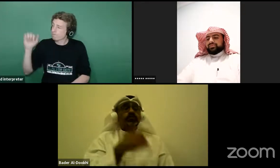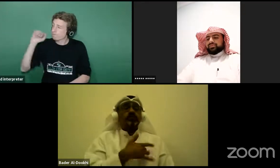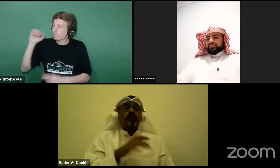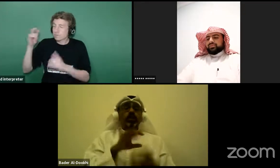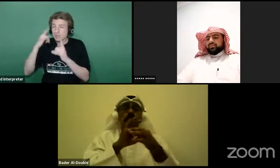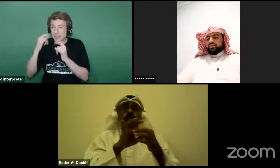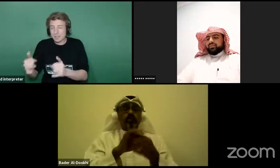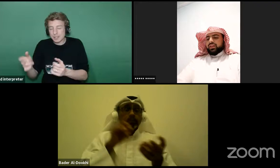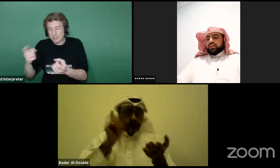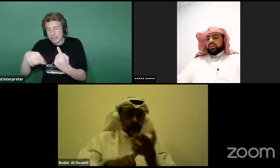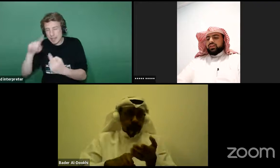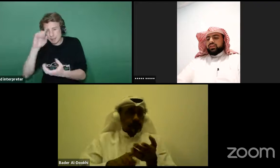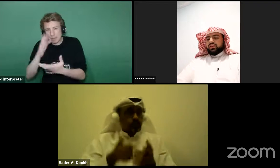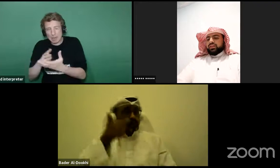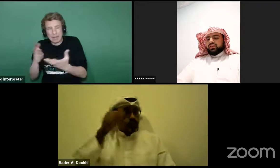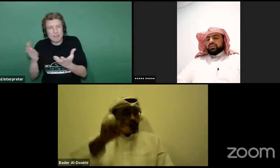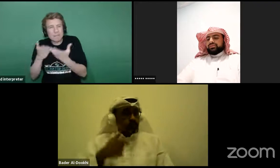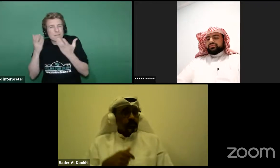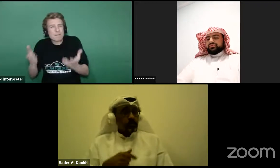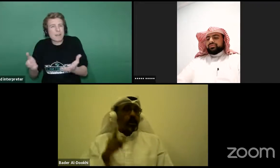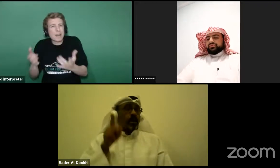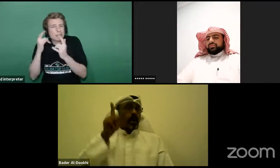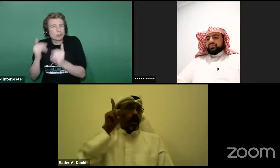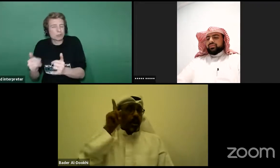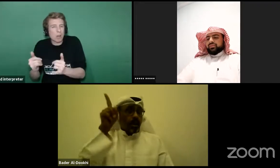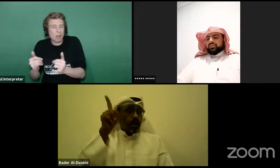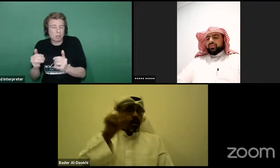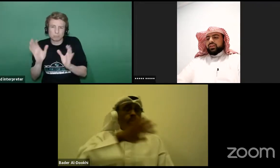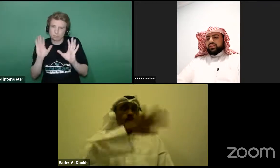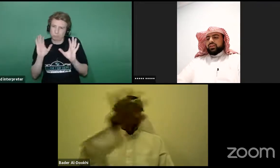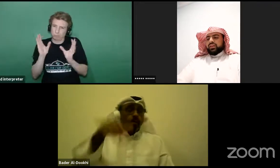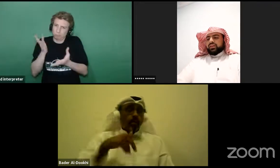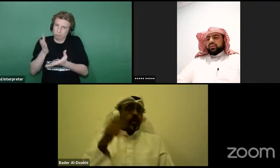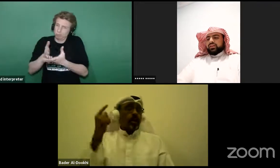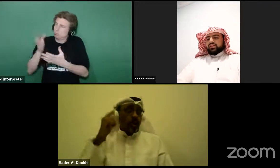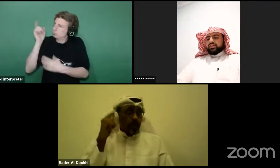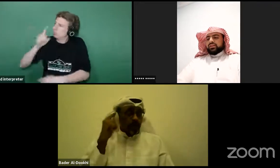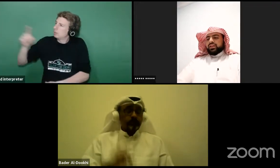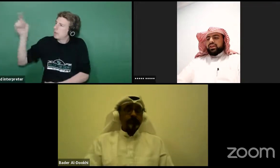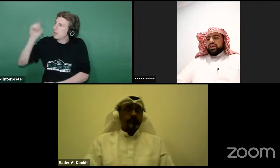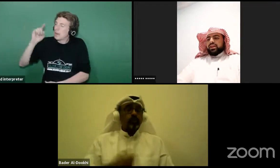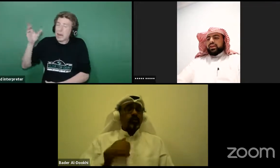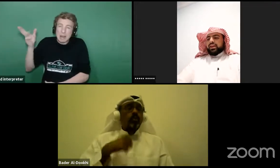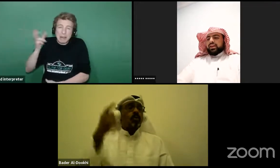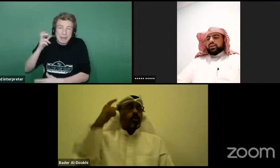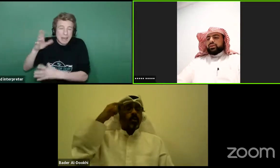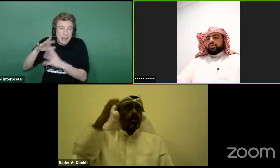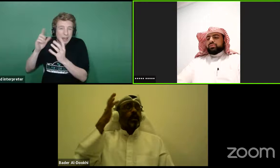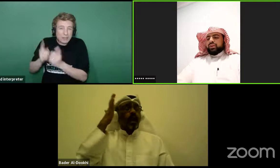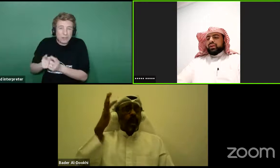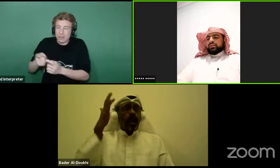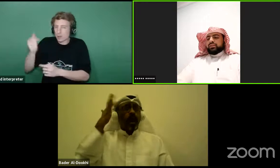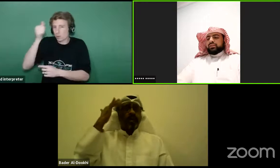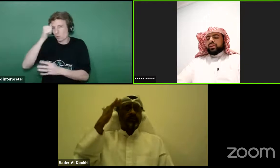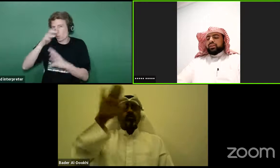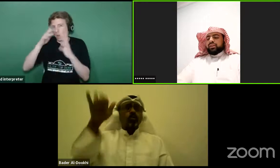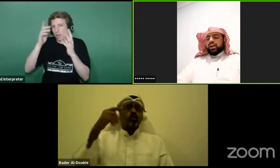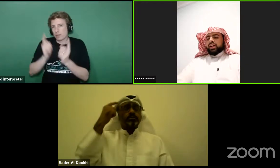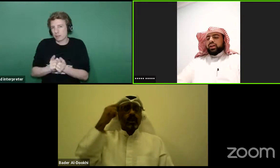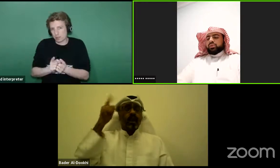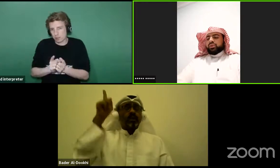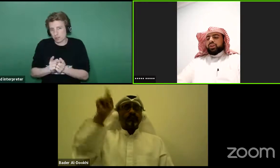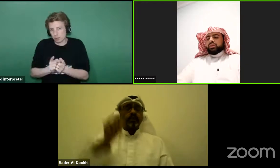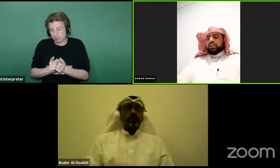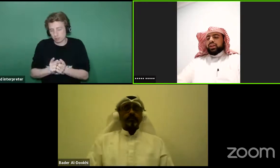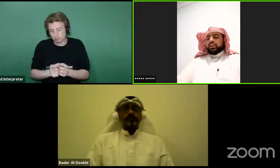him. Verily Allah is all hearer, all knower. ذلكم وأن